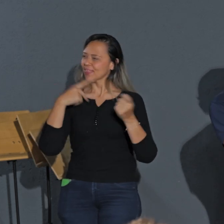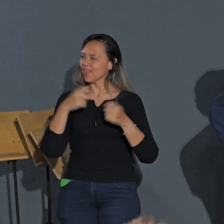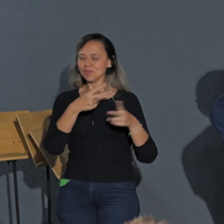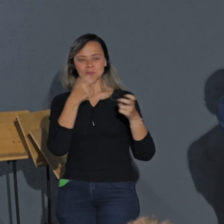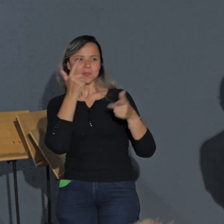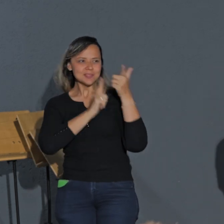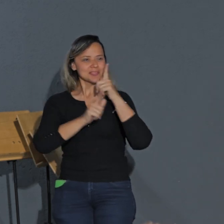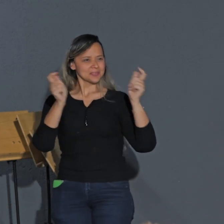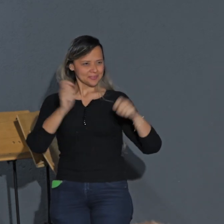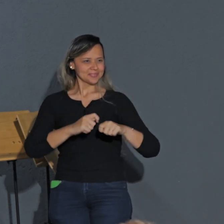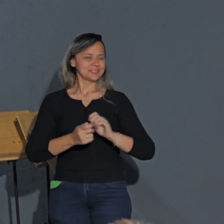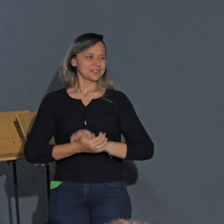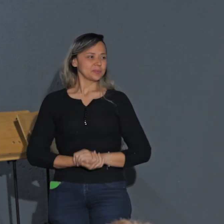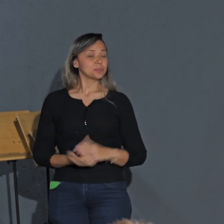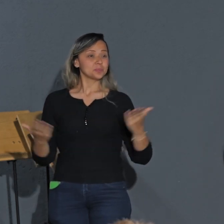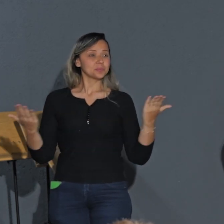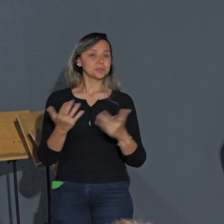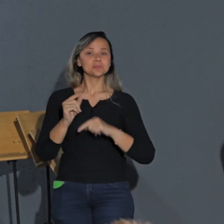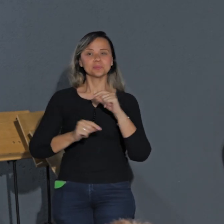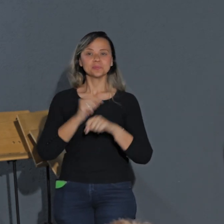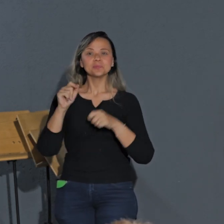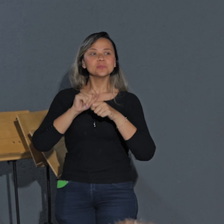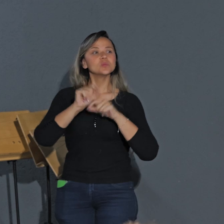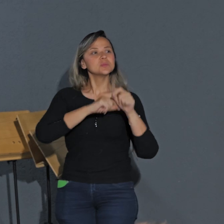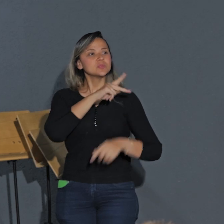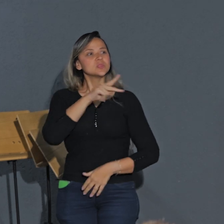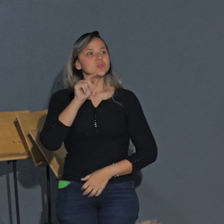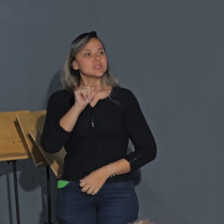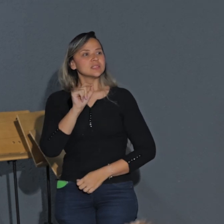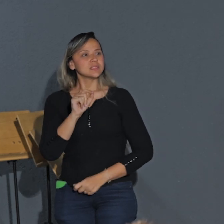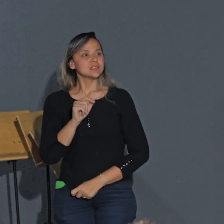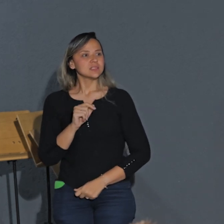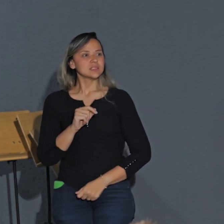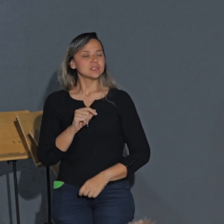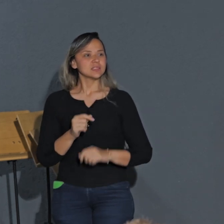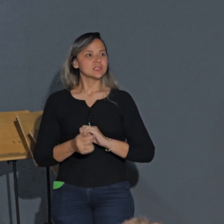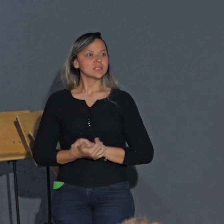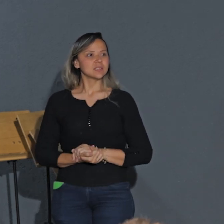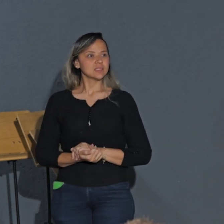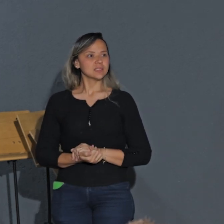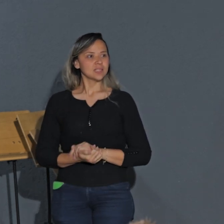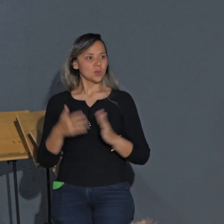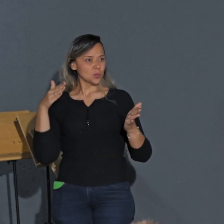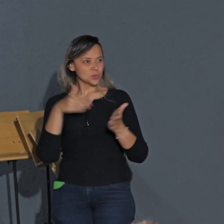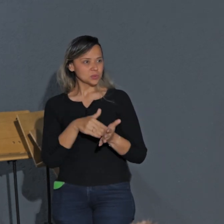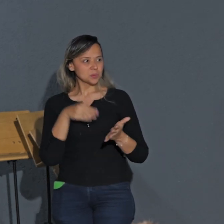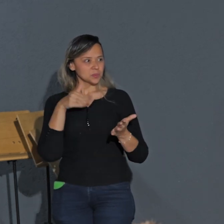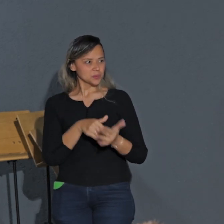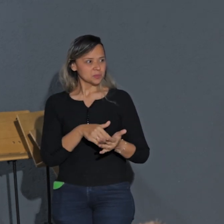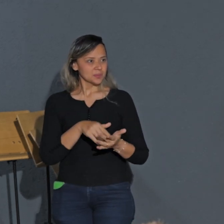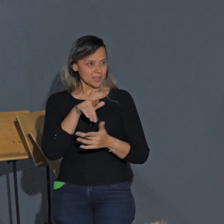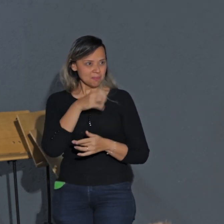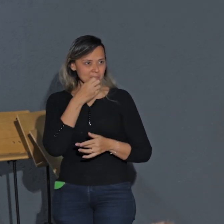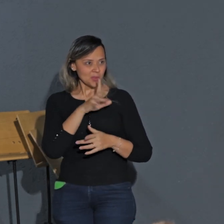essas possibilidades. E agora, o que a gente tem aí, professores? Temos a nossa a última saideira,